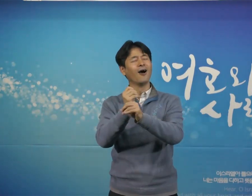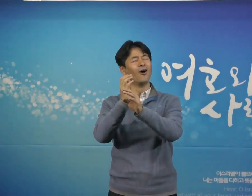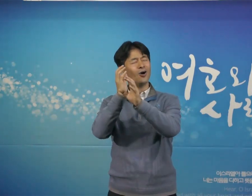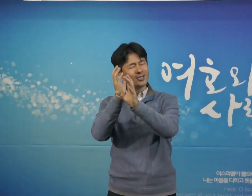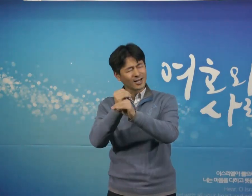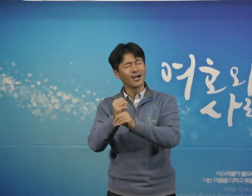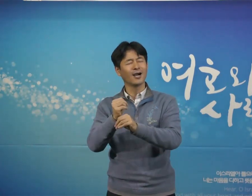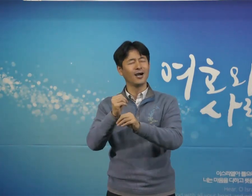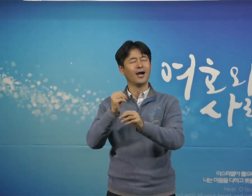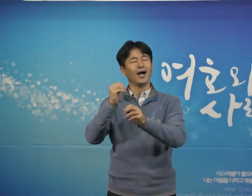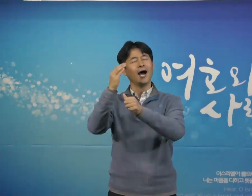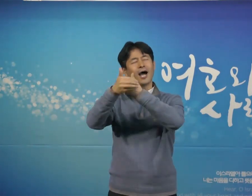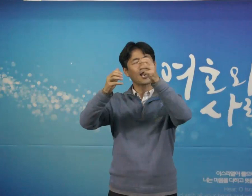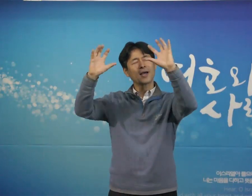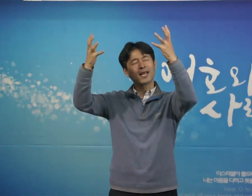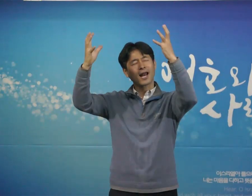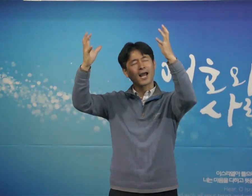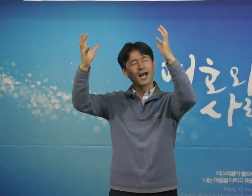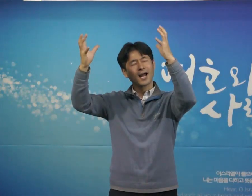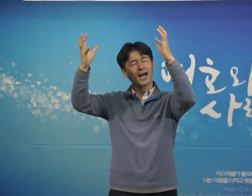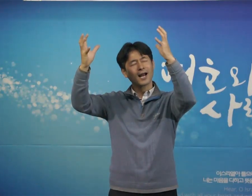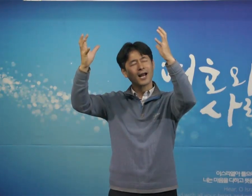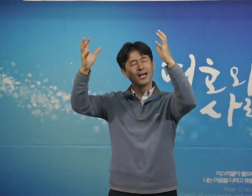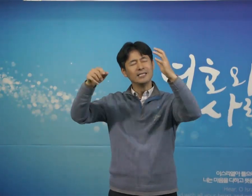찬양하면 언젠가는 하나님의 나라가